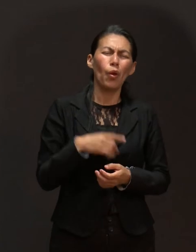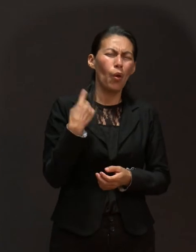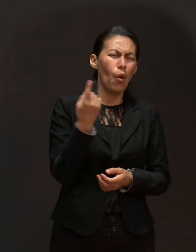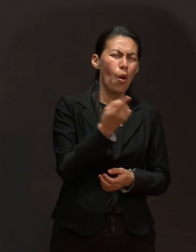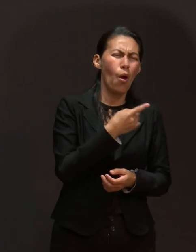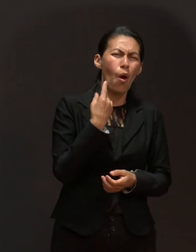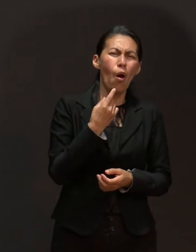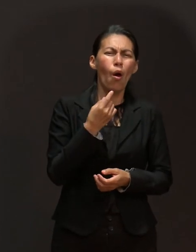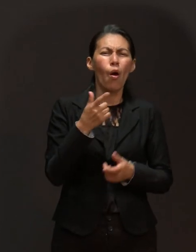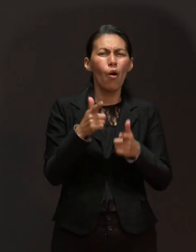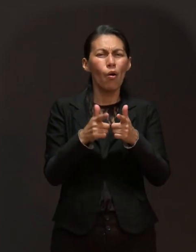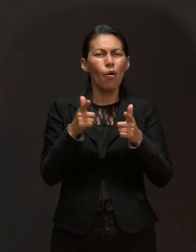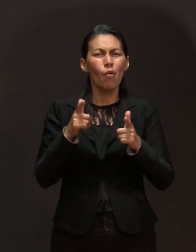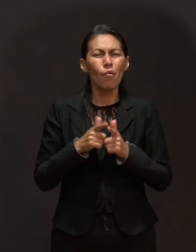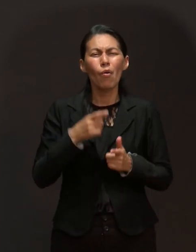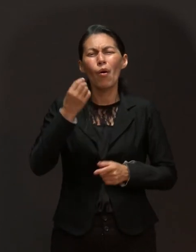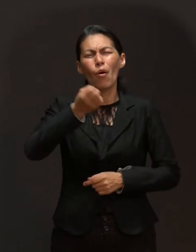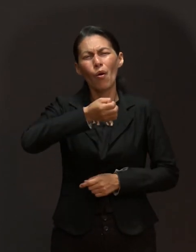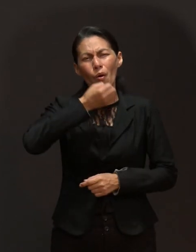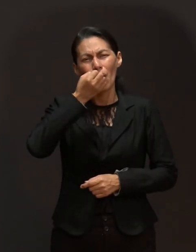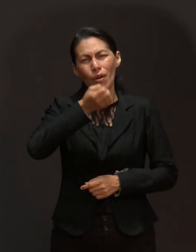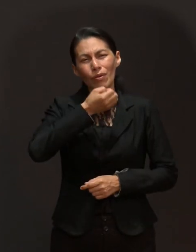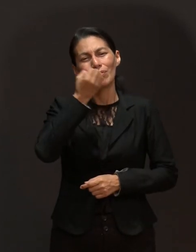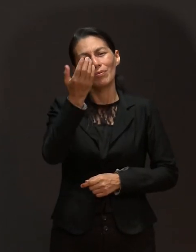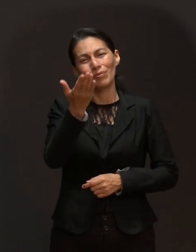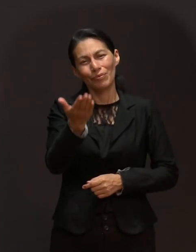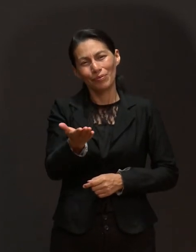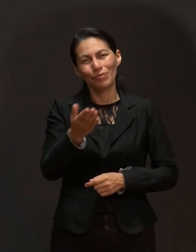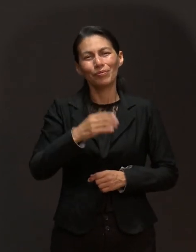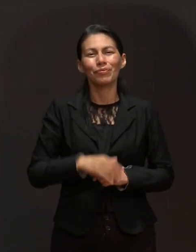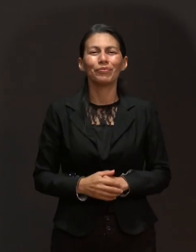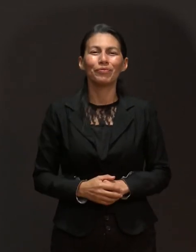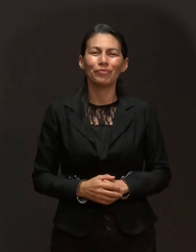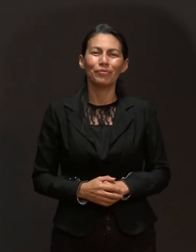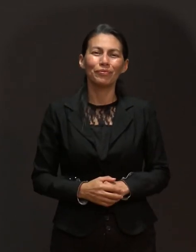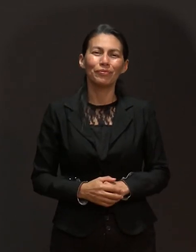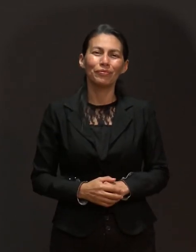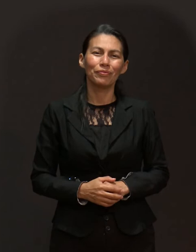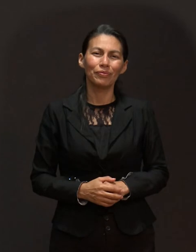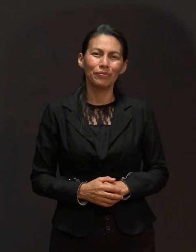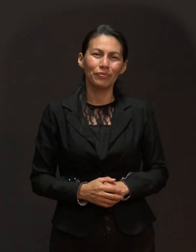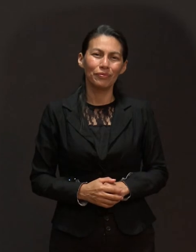como un enorme grupo de oración orando por ti.